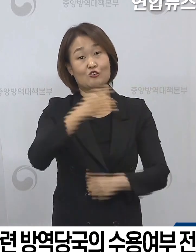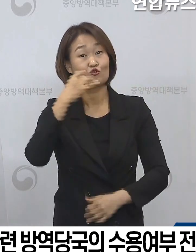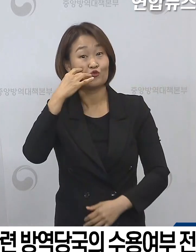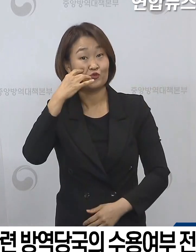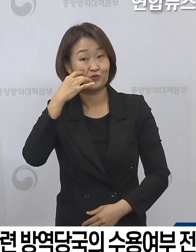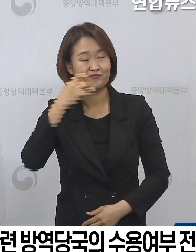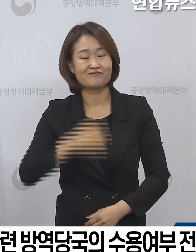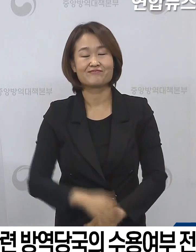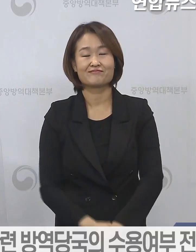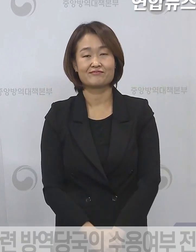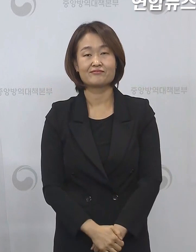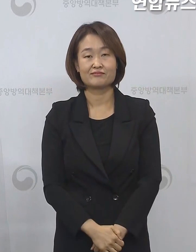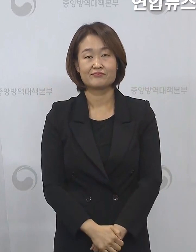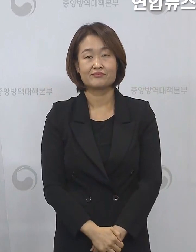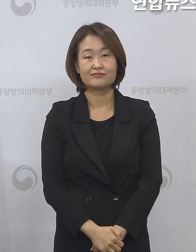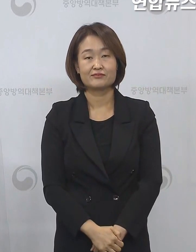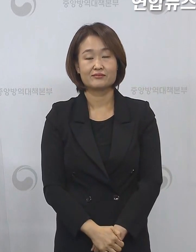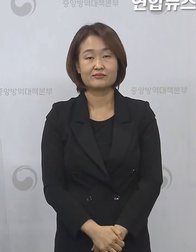주셨습니다